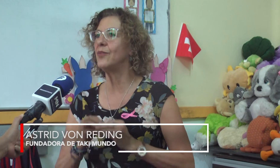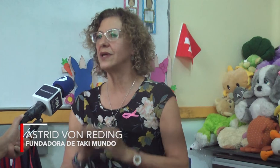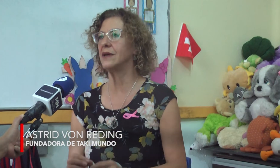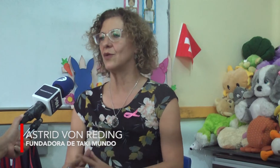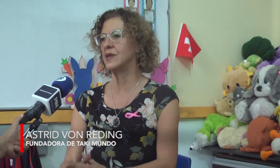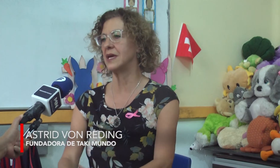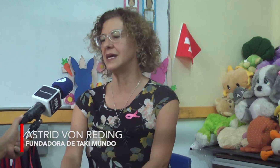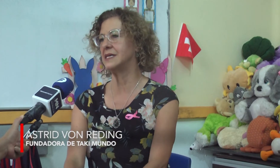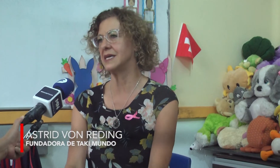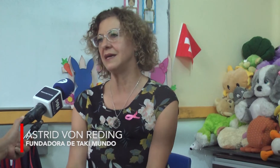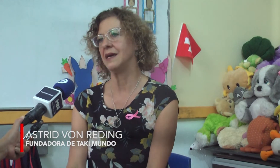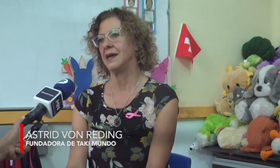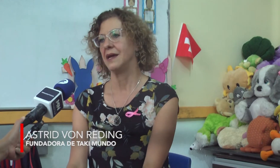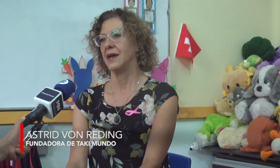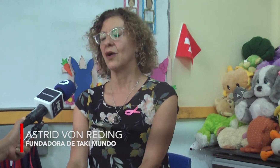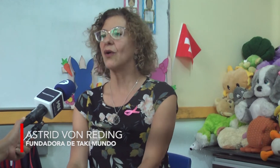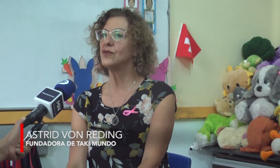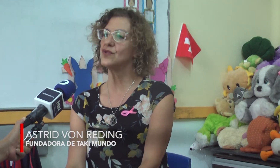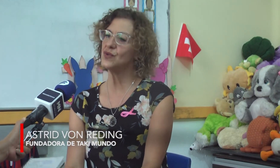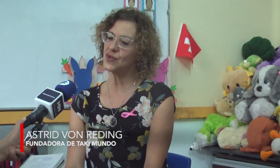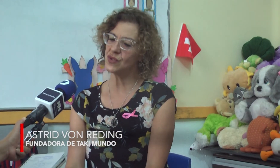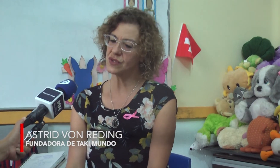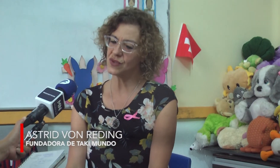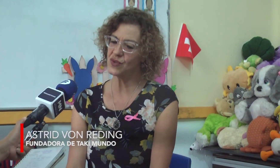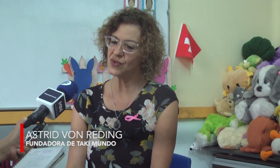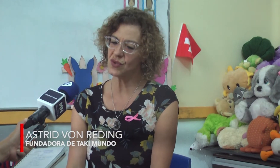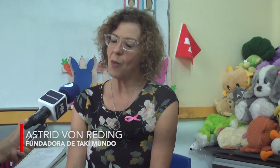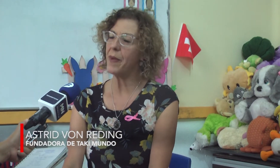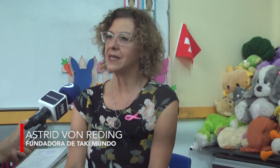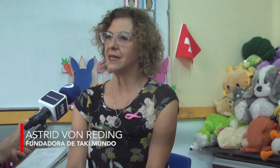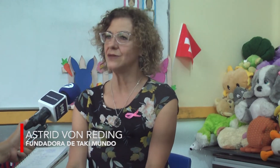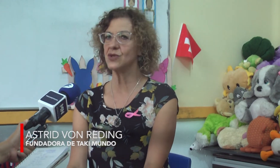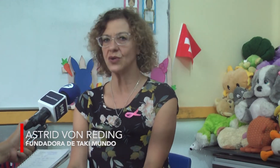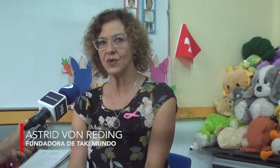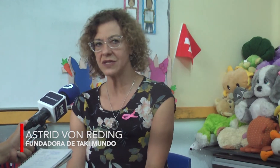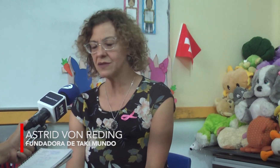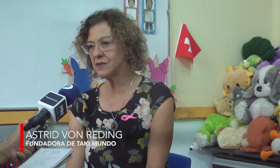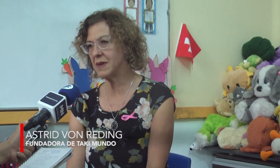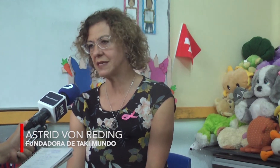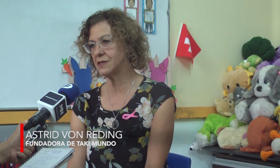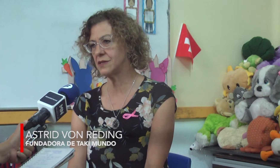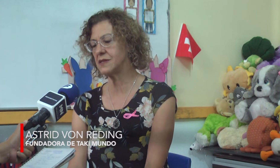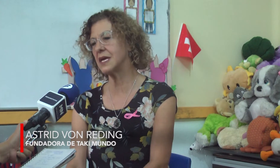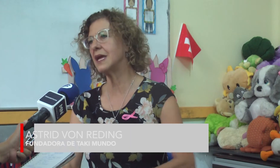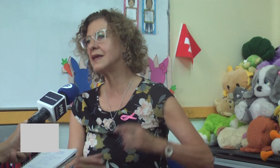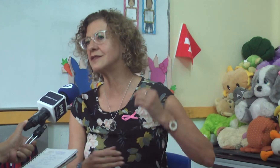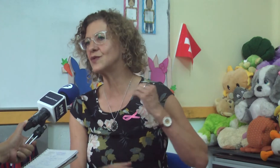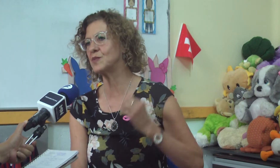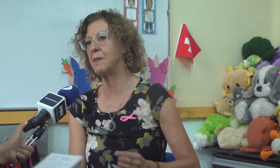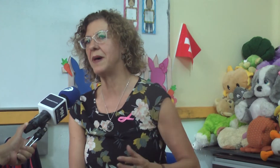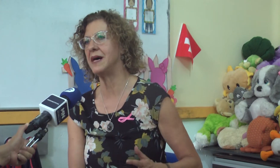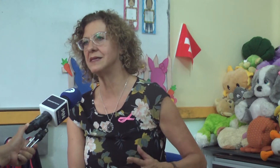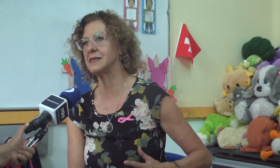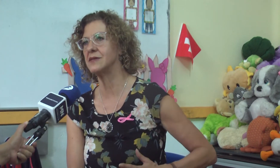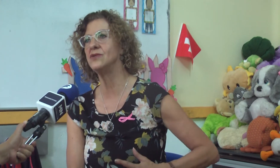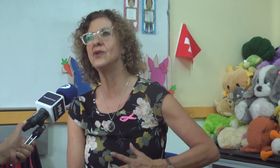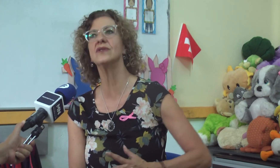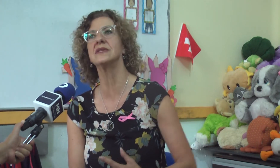puede comunicarse con sus compañeros, con nuestros maestros, y sus papás no